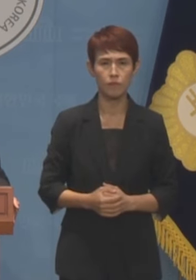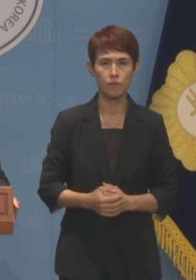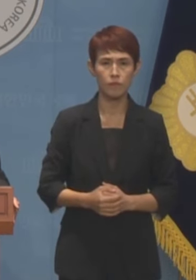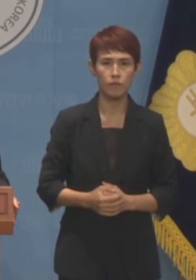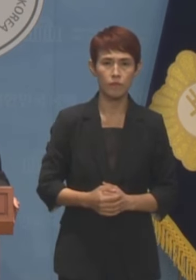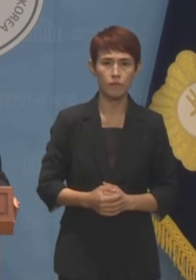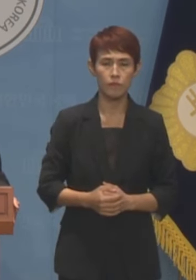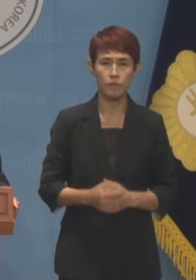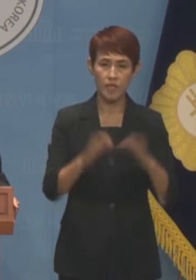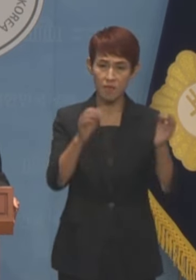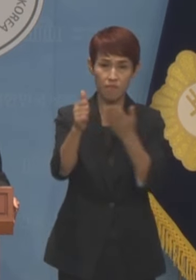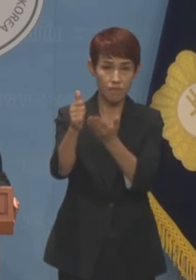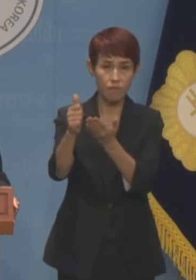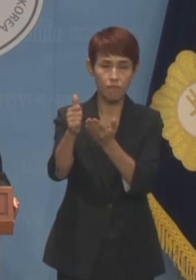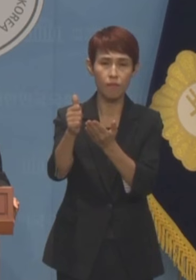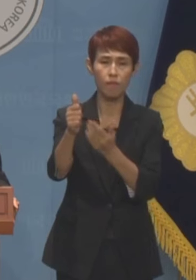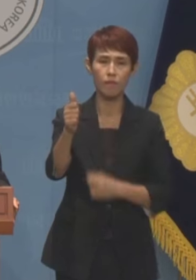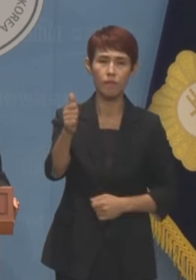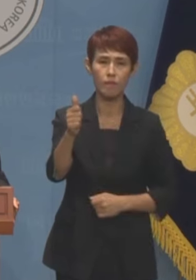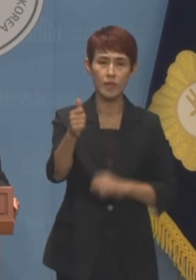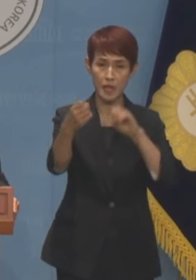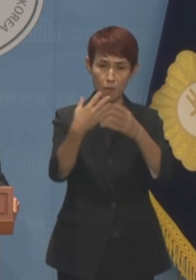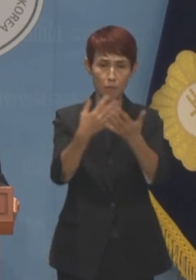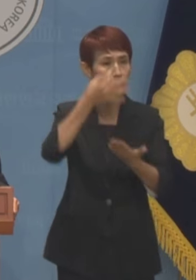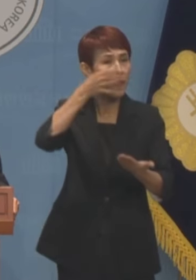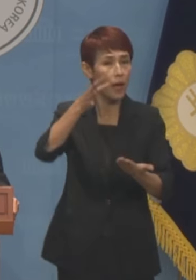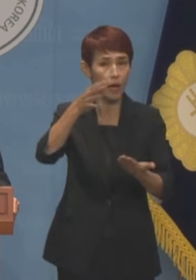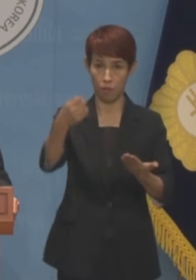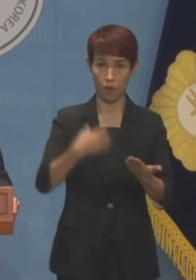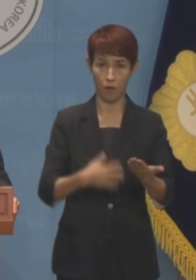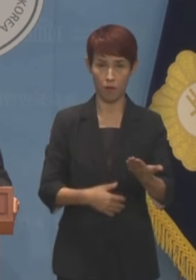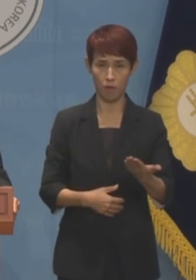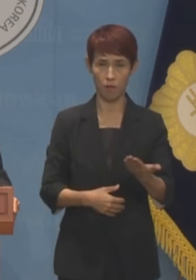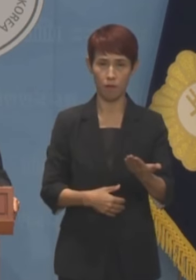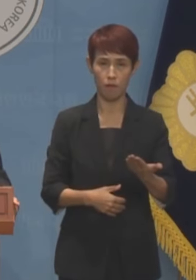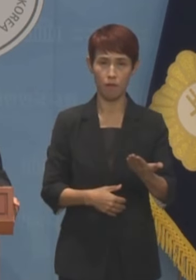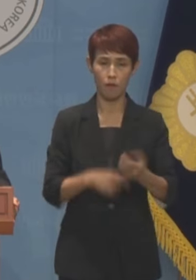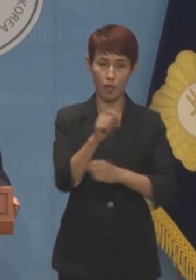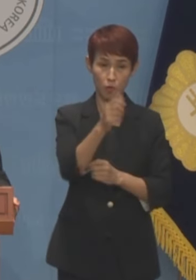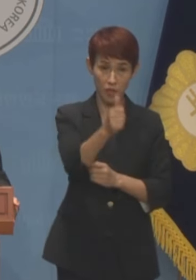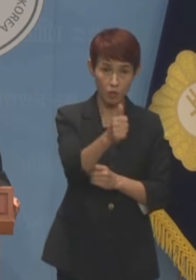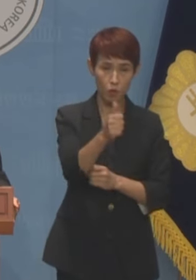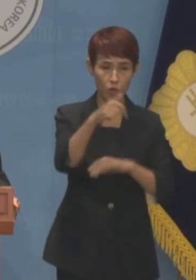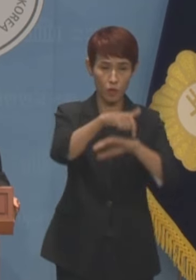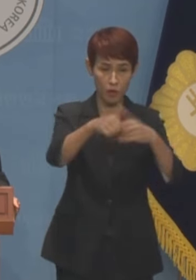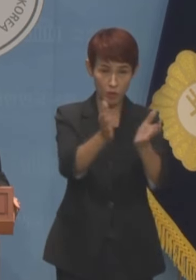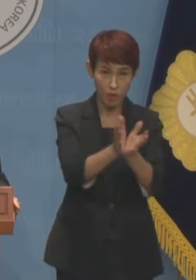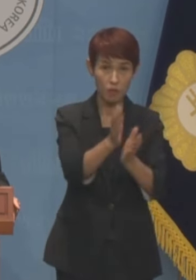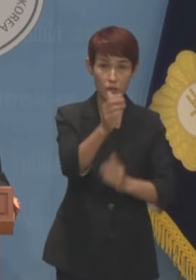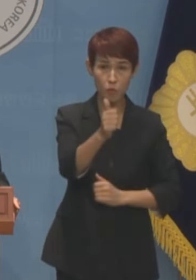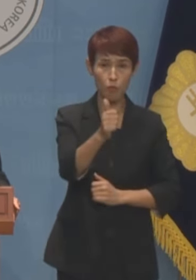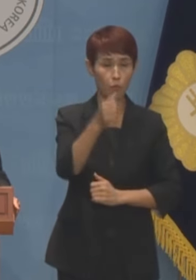심지어 김 직무대행은이 답변서를 못 봤다고 했습니다 사무처장도 기획 조정관 못